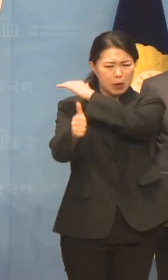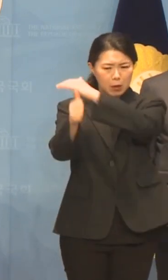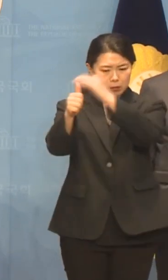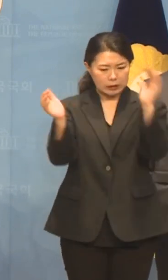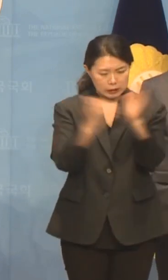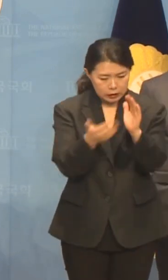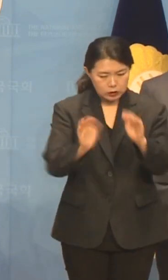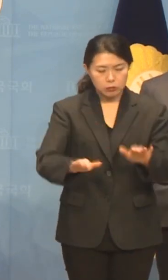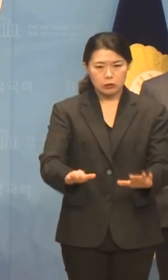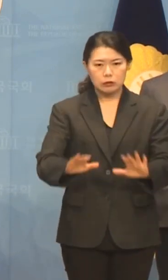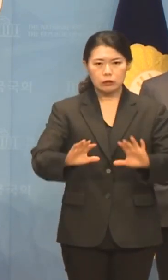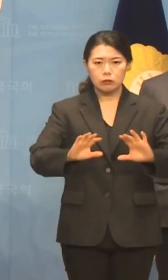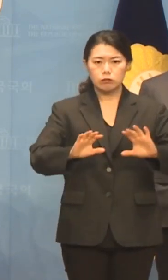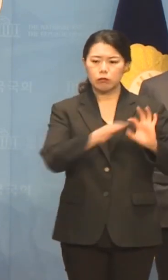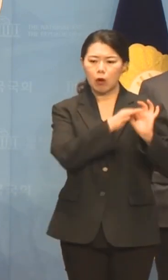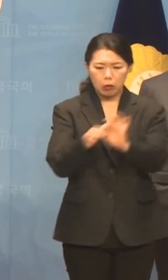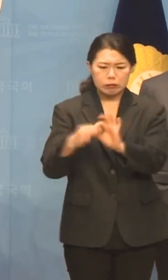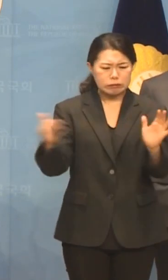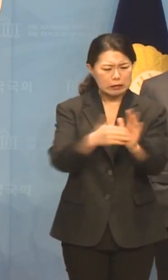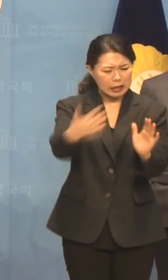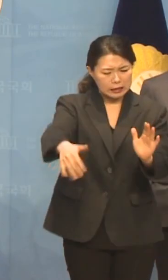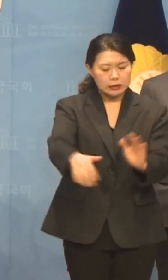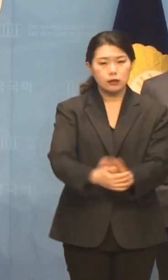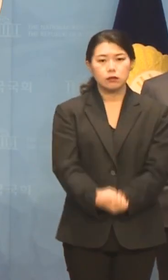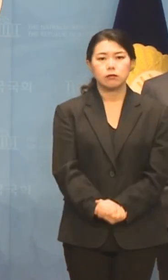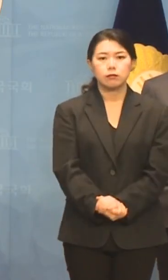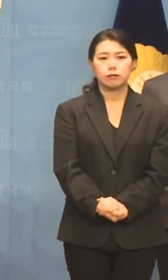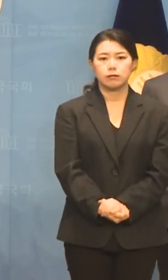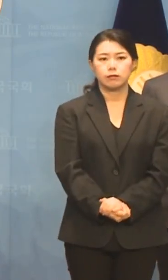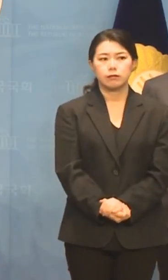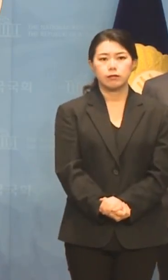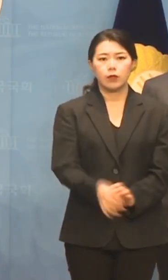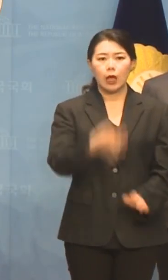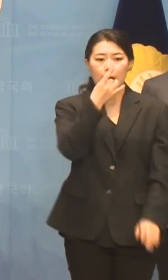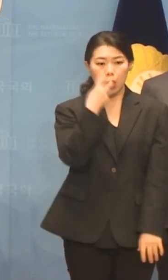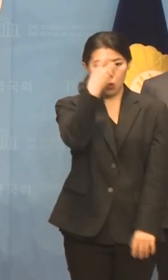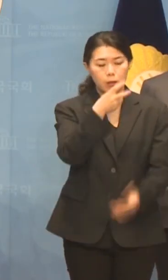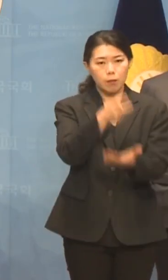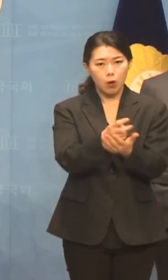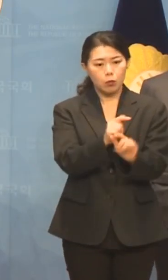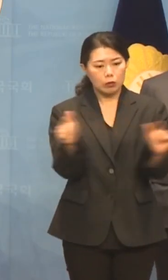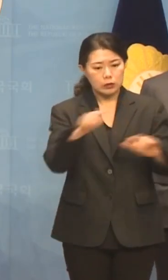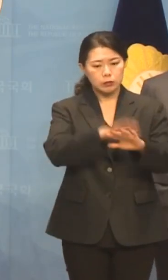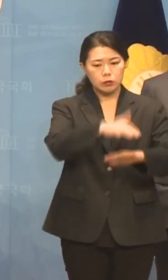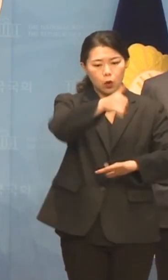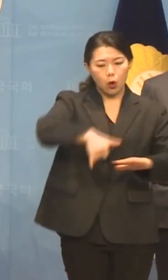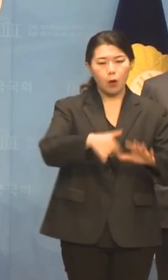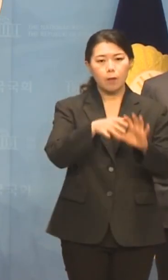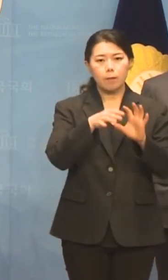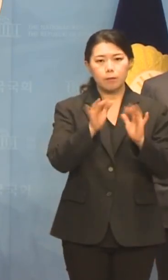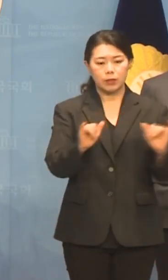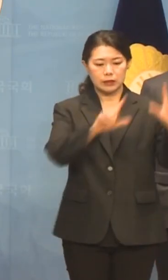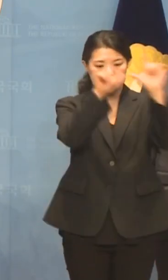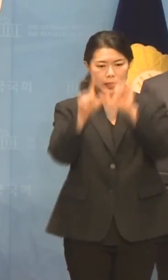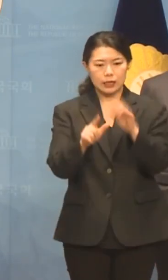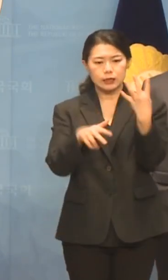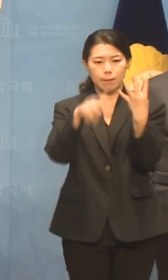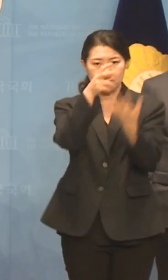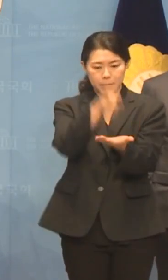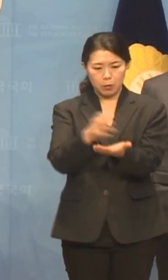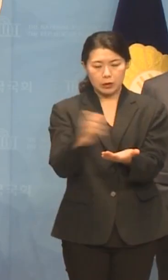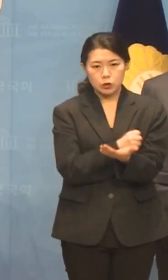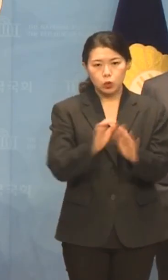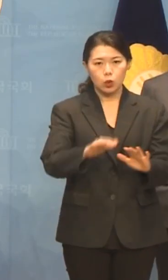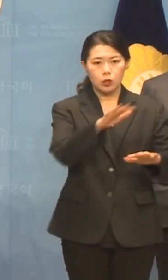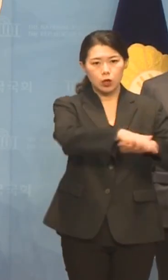파면되었지만 여전히 내란은 종식되지 않고 있다. 양국관리법 등 농업민생사법을 통해 전국